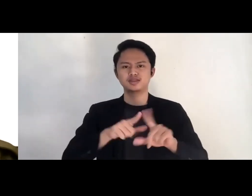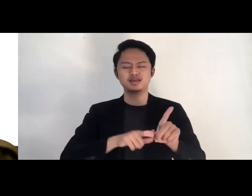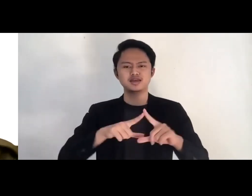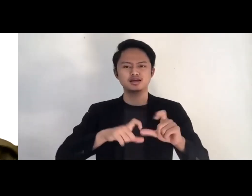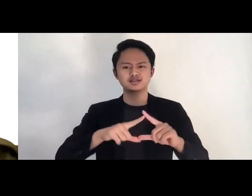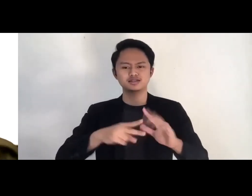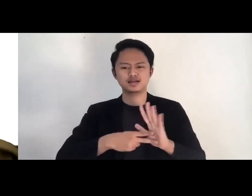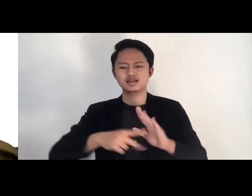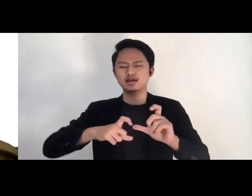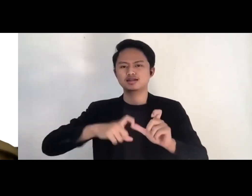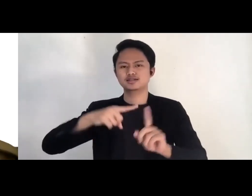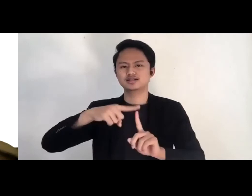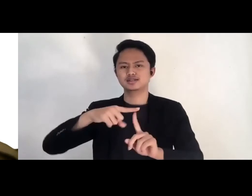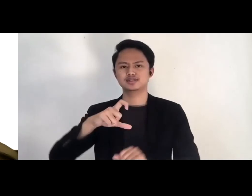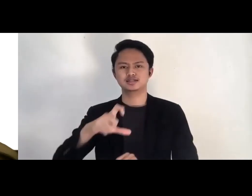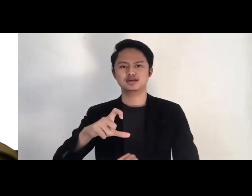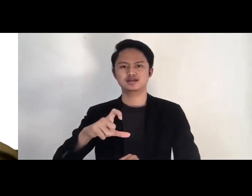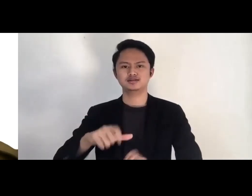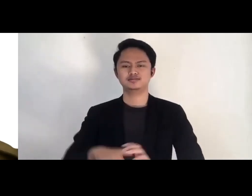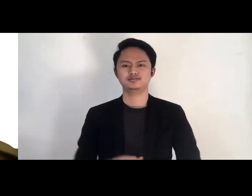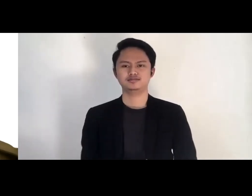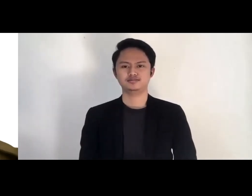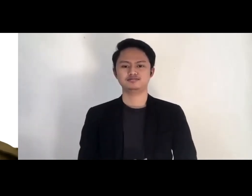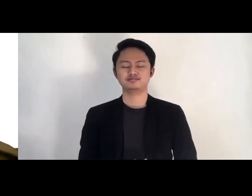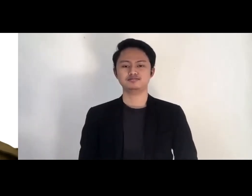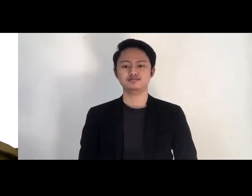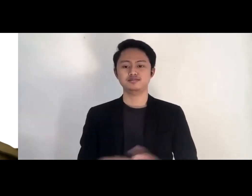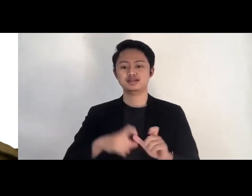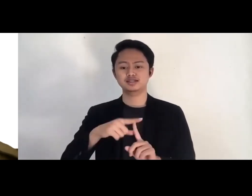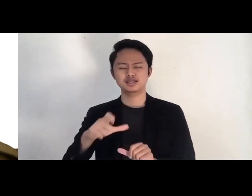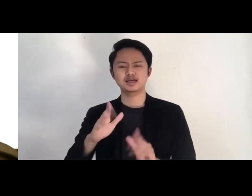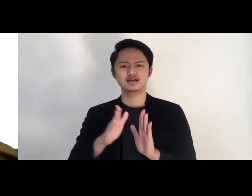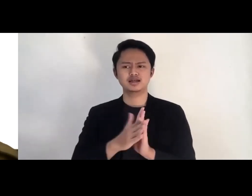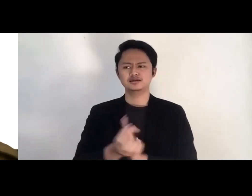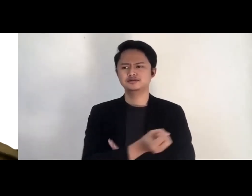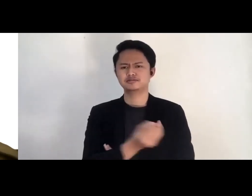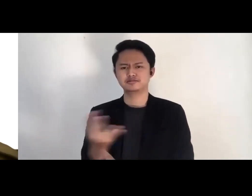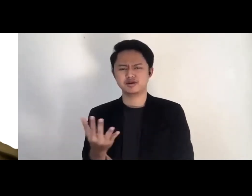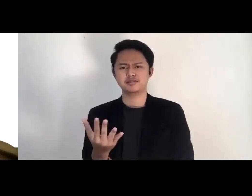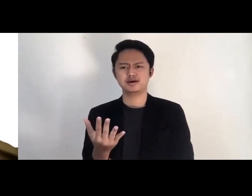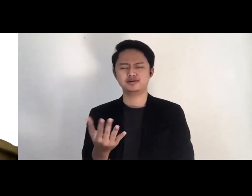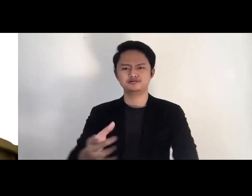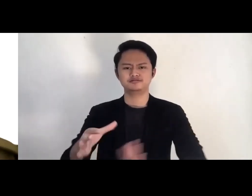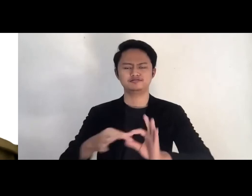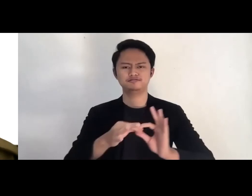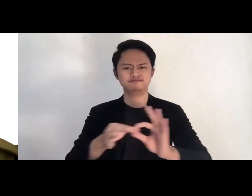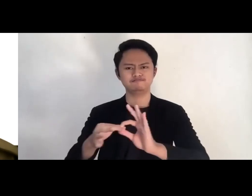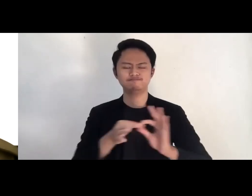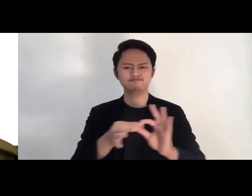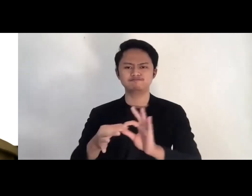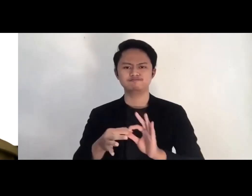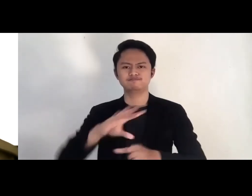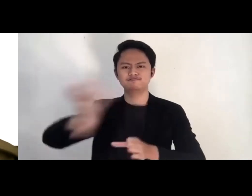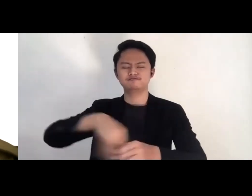Cilik, dalam hal ini Save the Children dan mitra-mitra yang ada di dalamnya. Nah,